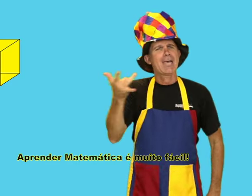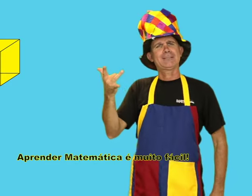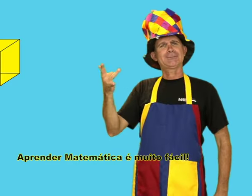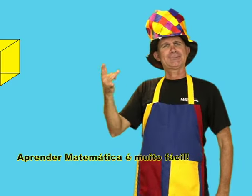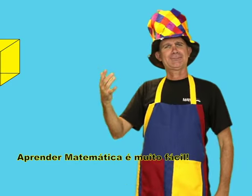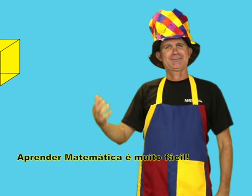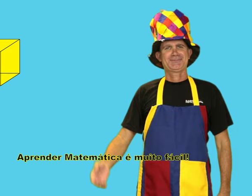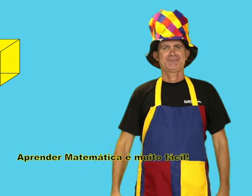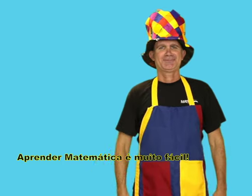muito fácil.